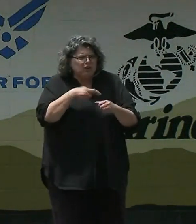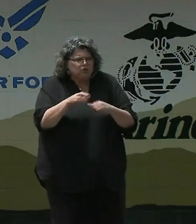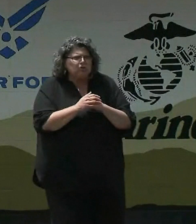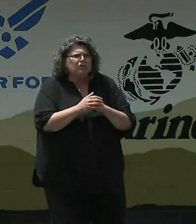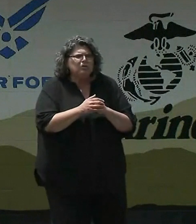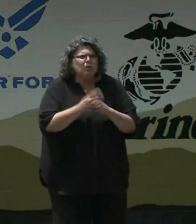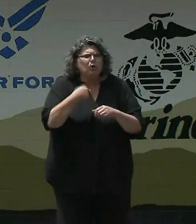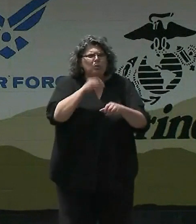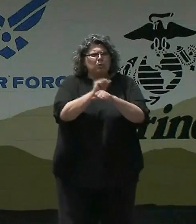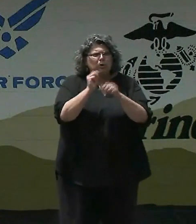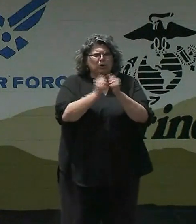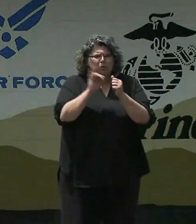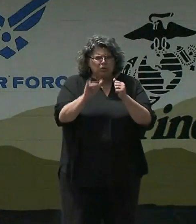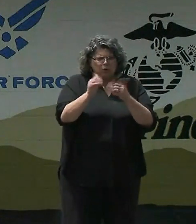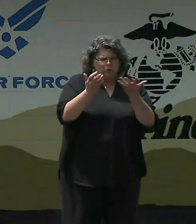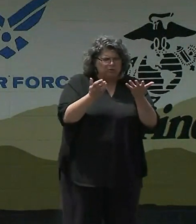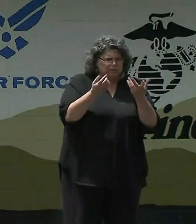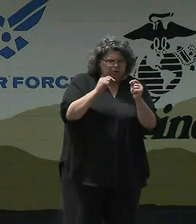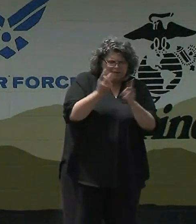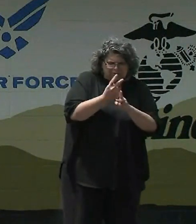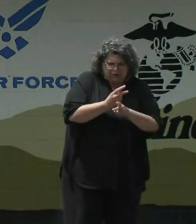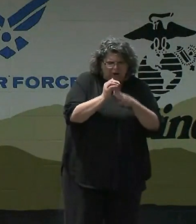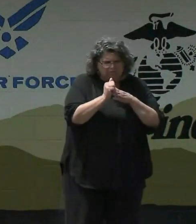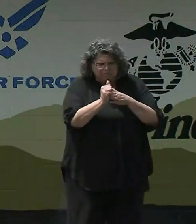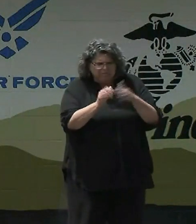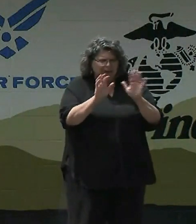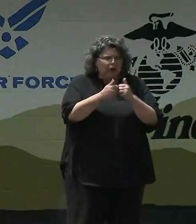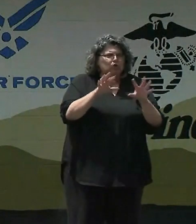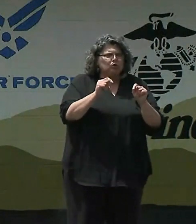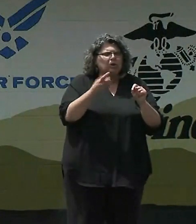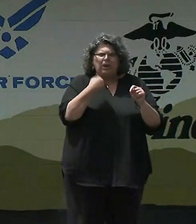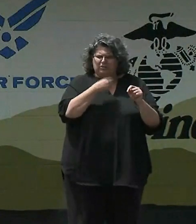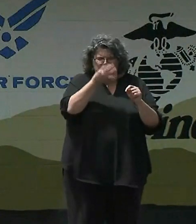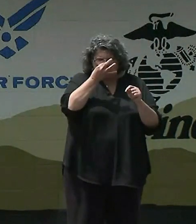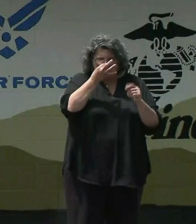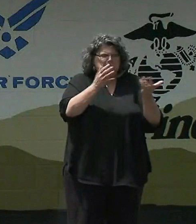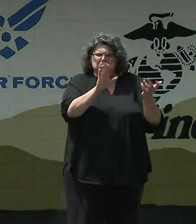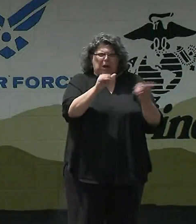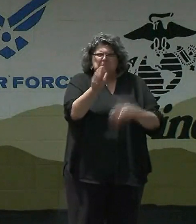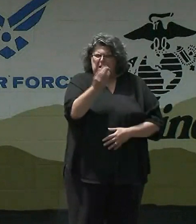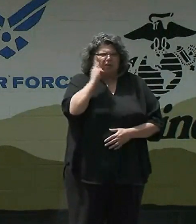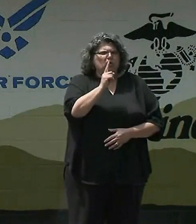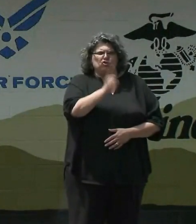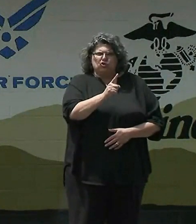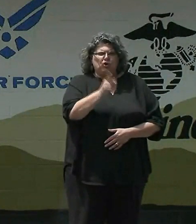nous avons travaillé sur des lignes directrices et elles seront prêtes dans quelques jours au plus tard lundi